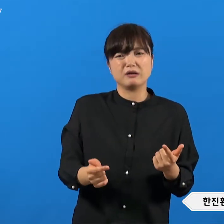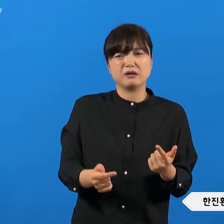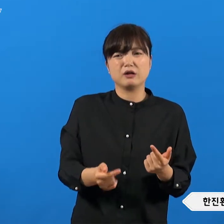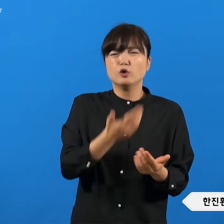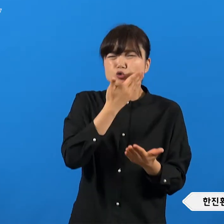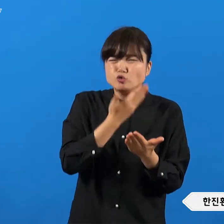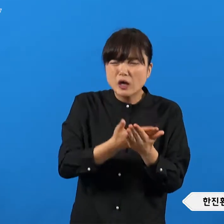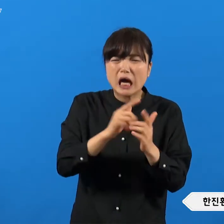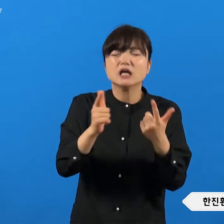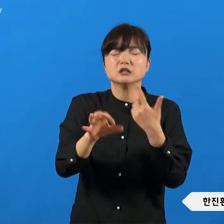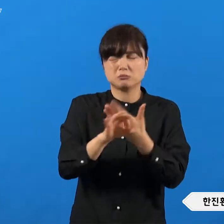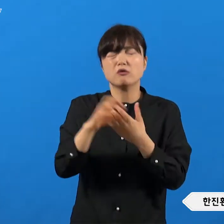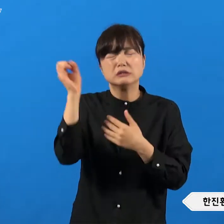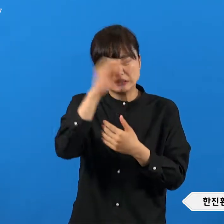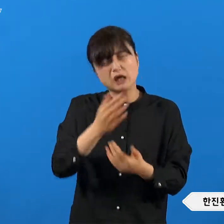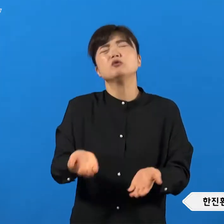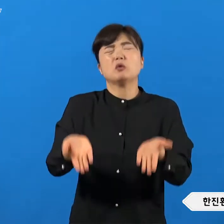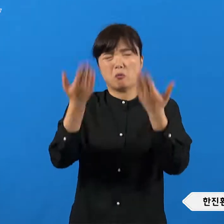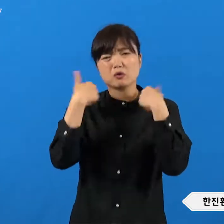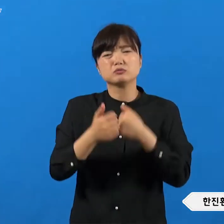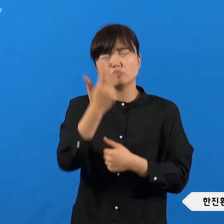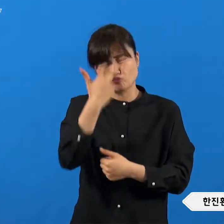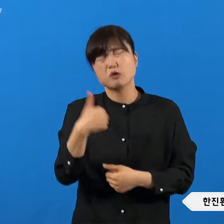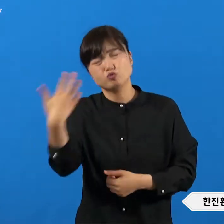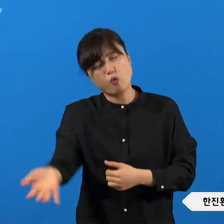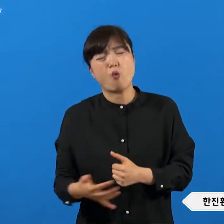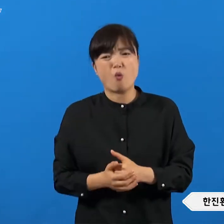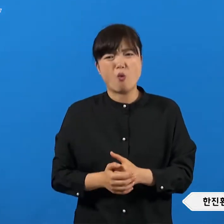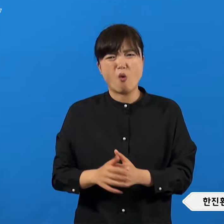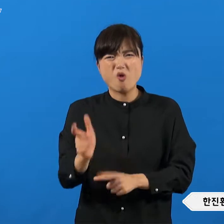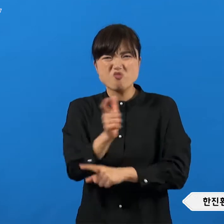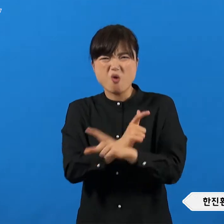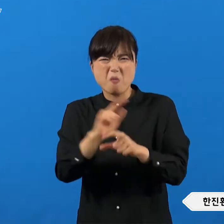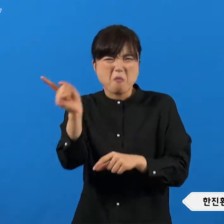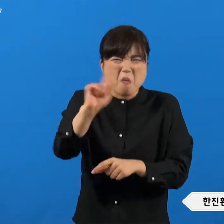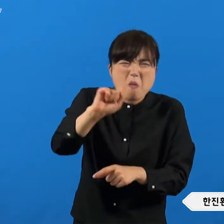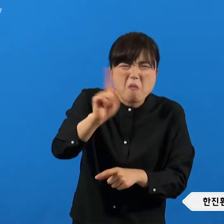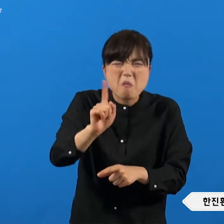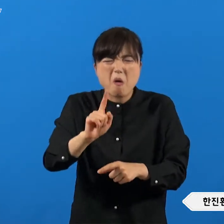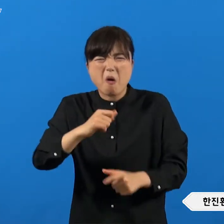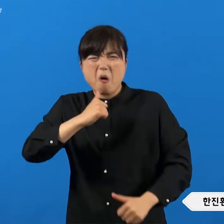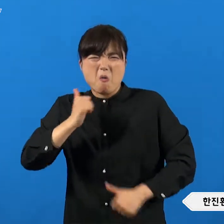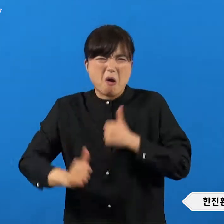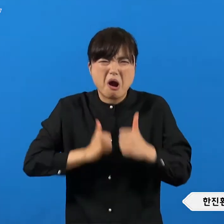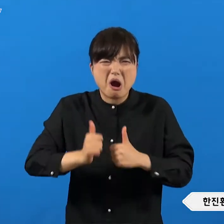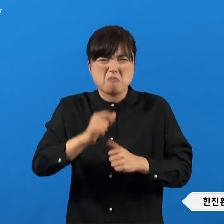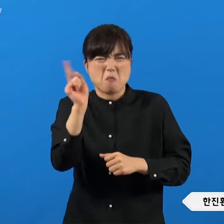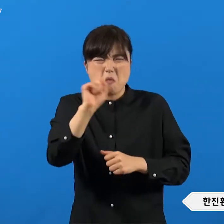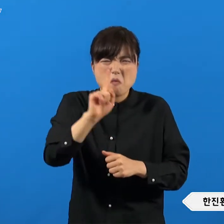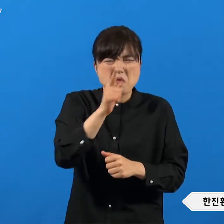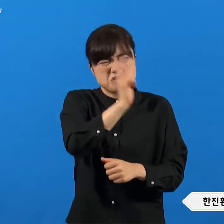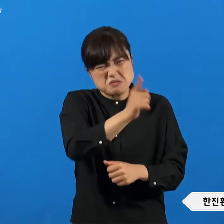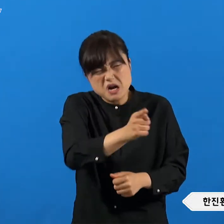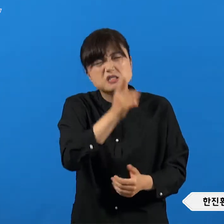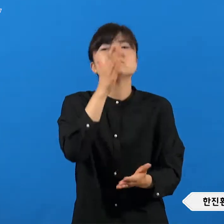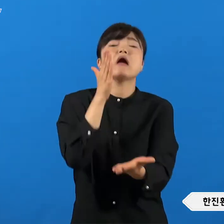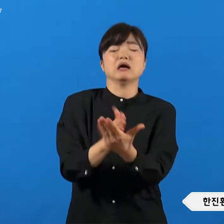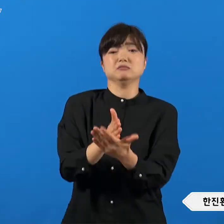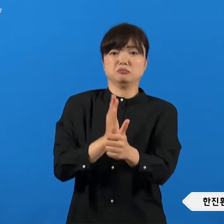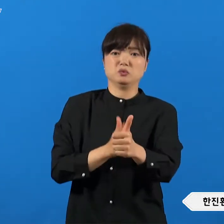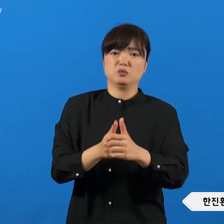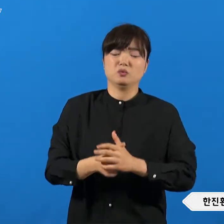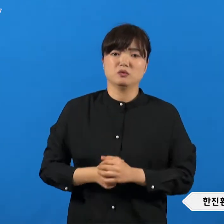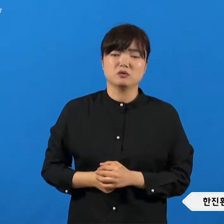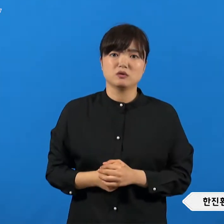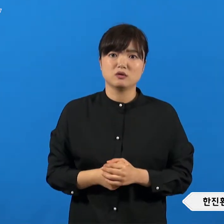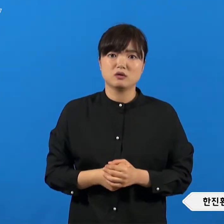넘어가십시오. 죽고 사는 문제 아니면 너무 그렇게 따지고 그냥 손가락질하고 그렇게 하지